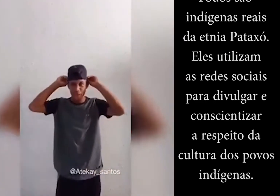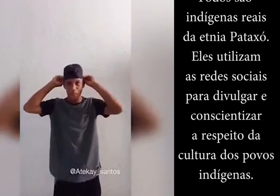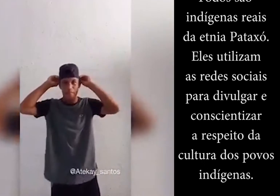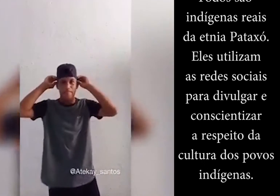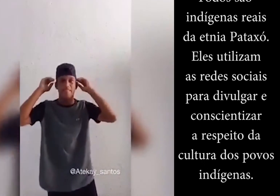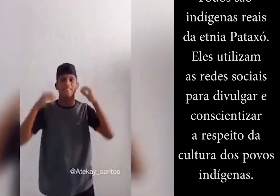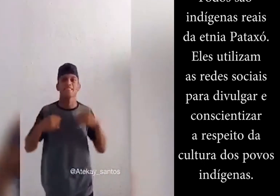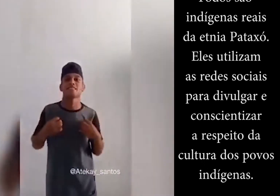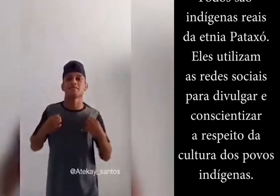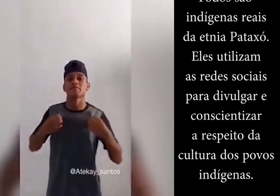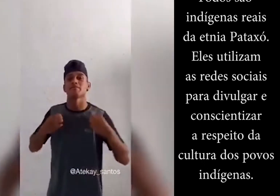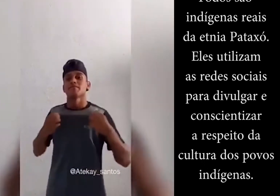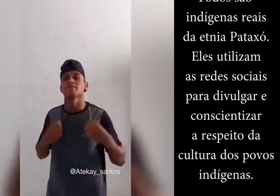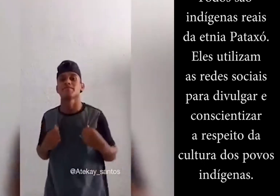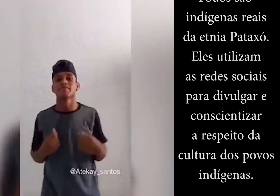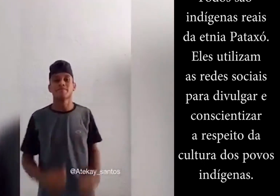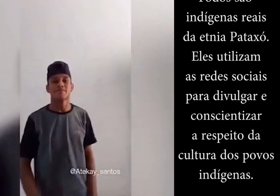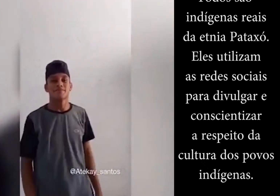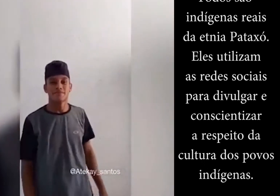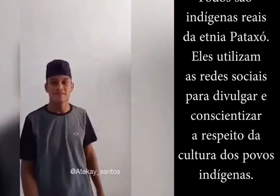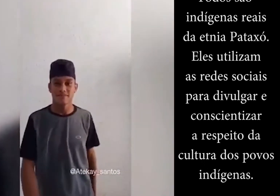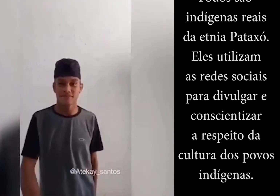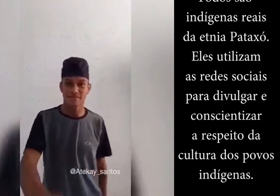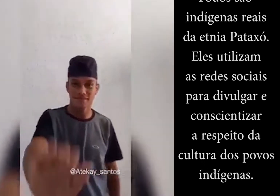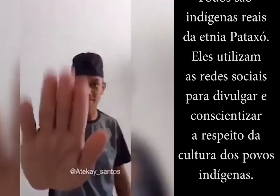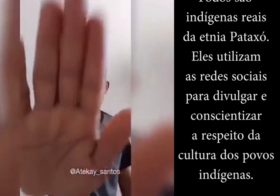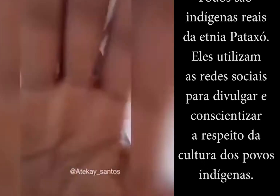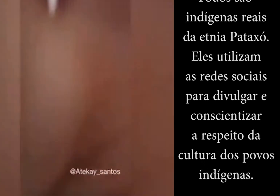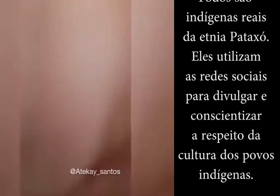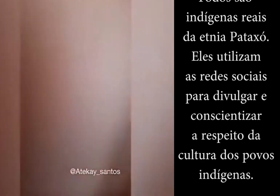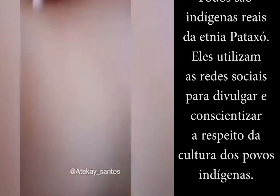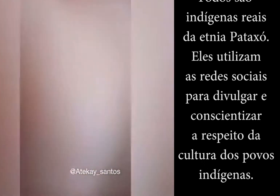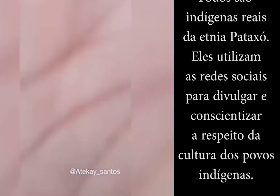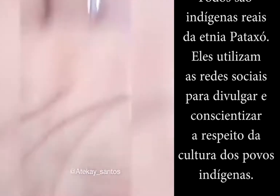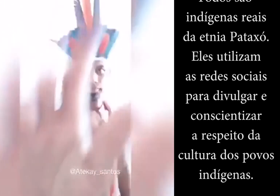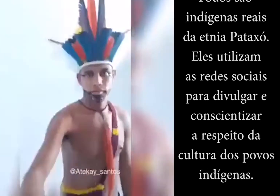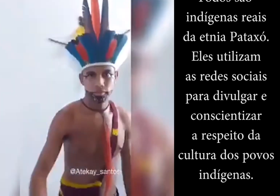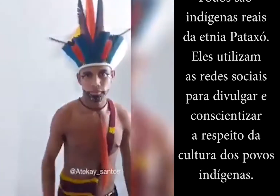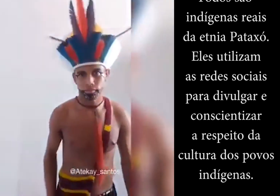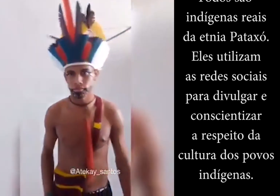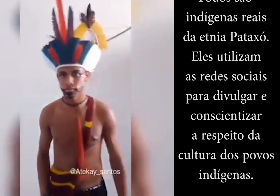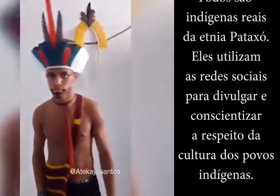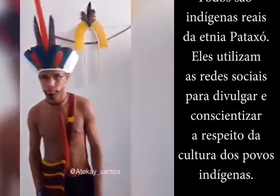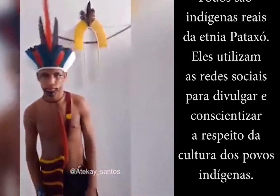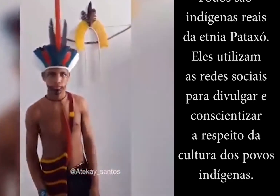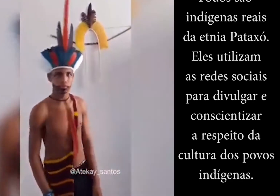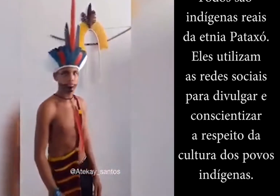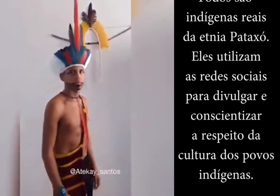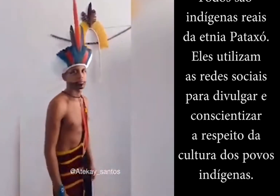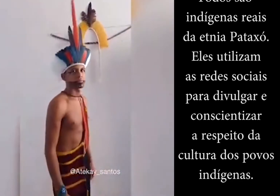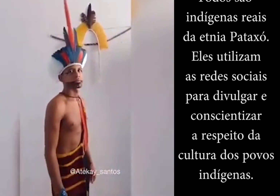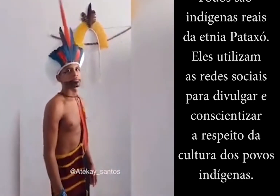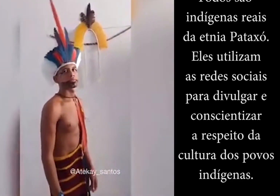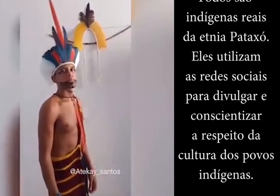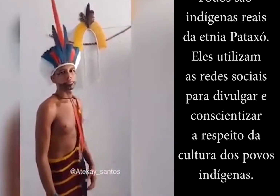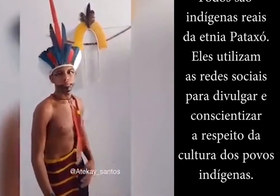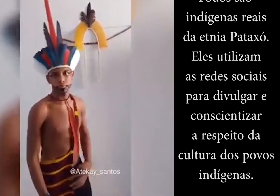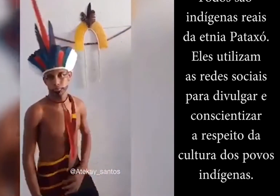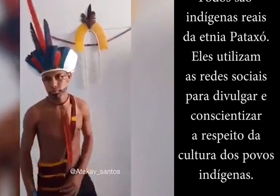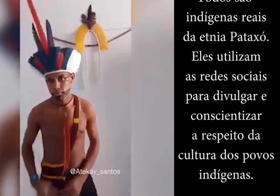Não deixamos de ser o que somos por conta de um celular. São mais de 500 anos que eles causam danos visando apenas